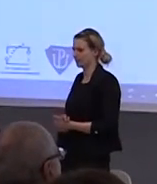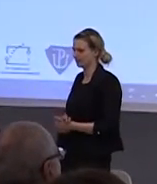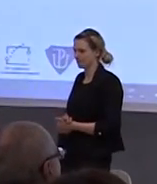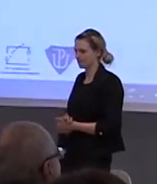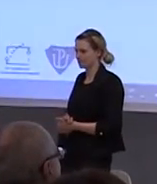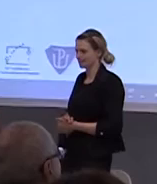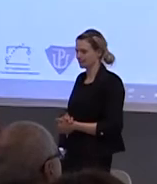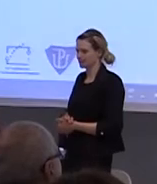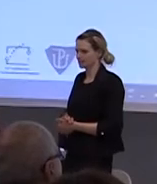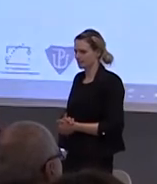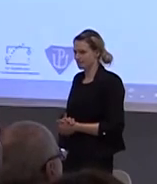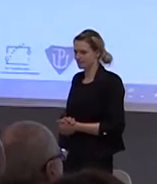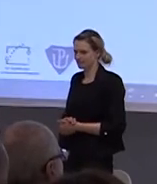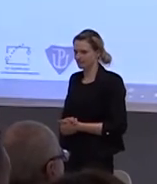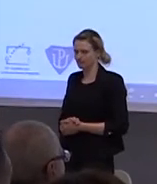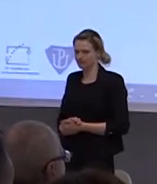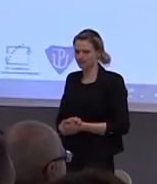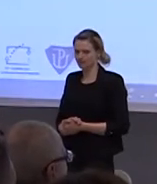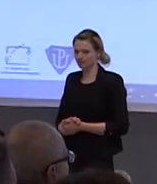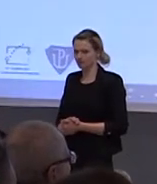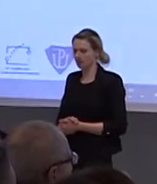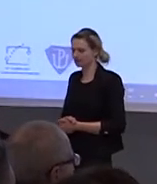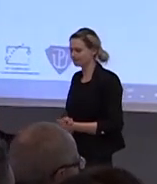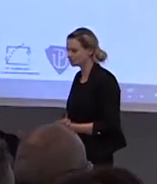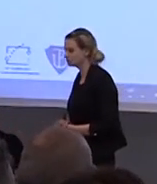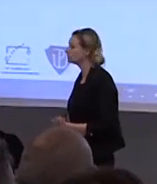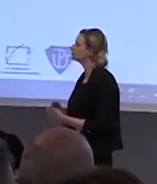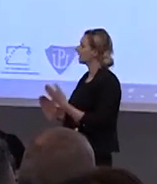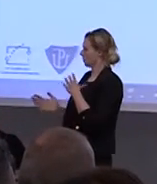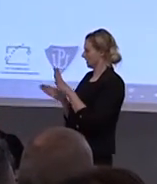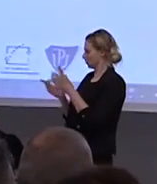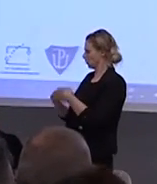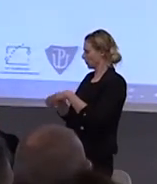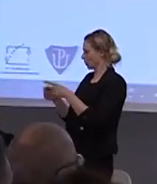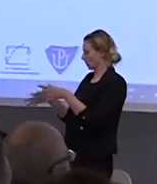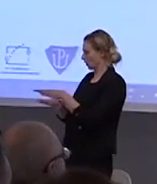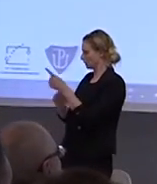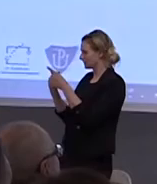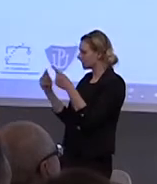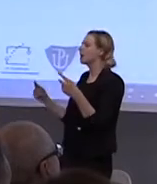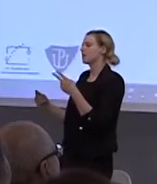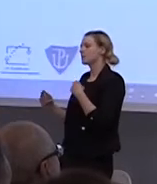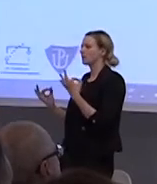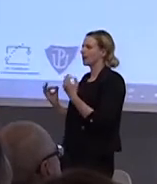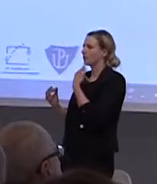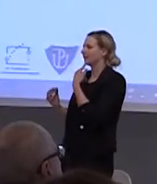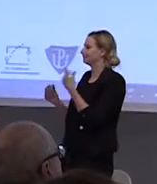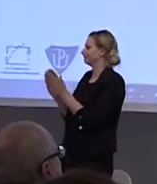inclusive. Naše Centrum pro inkluzivní vzdělání vytvořilo takový průvodce,